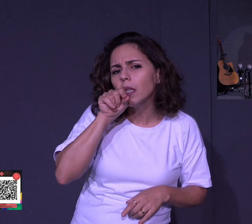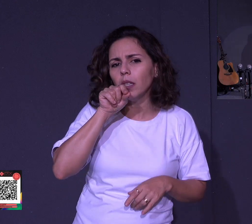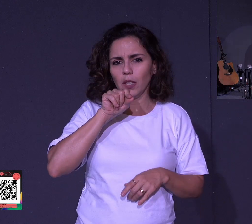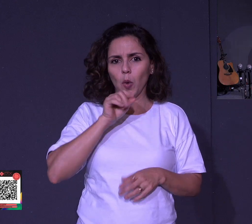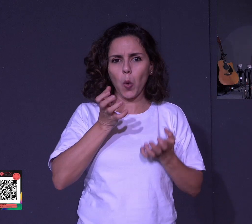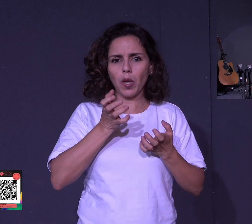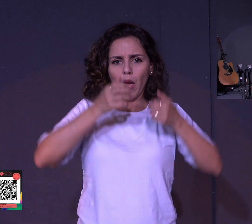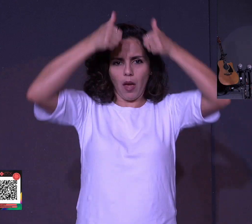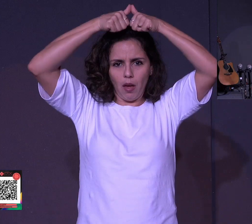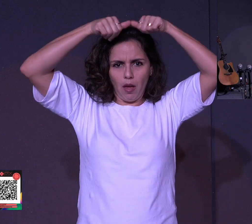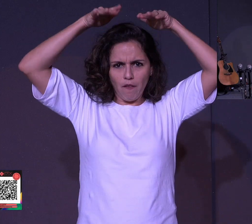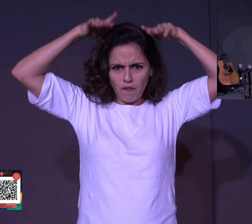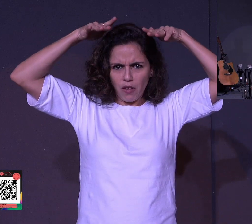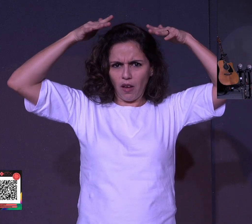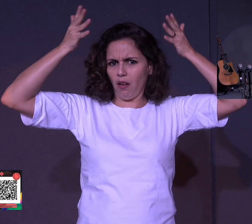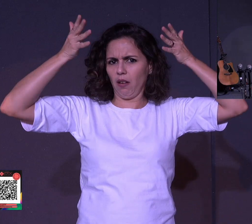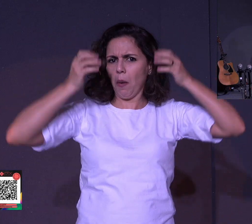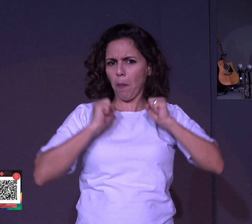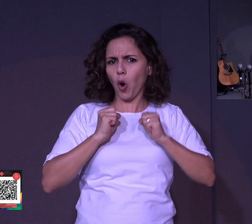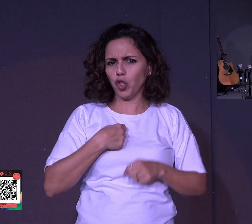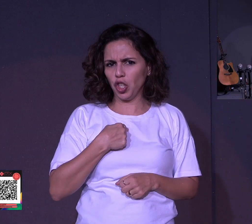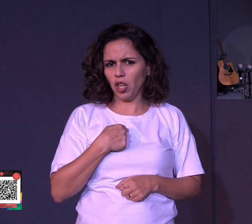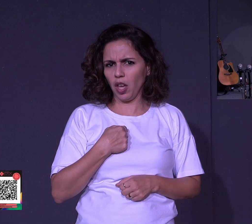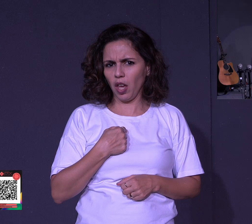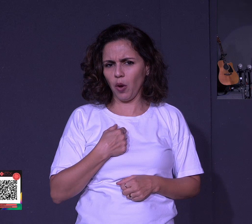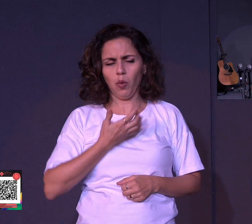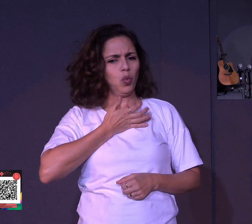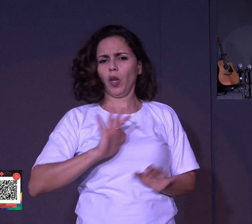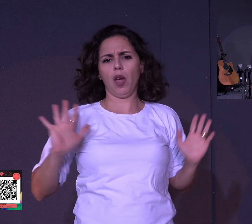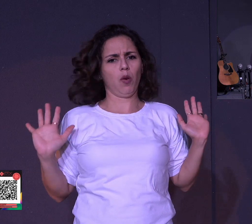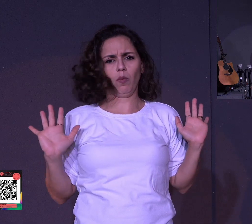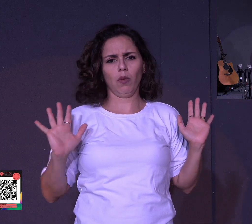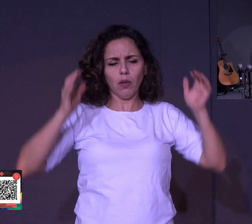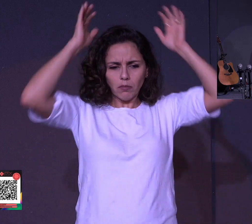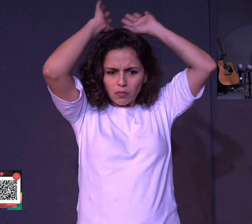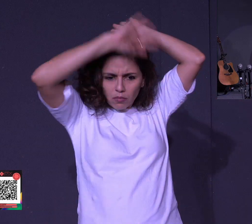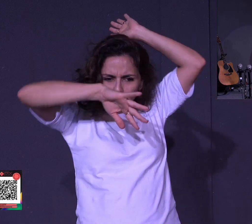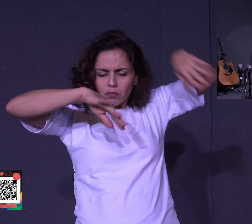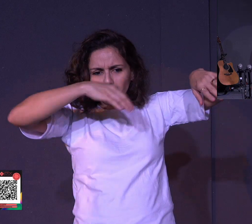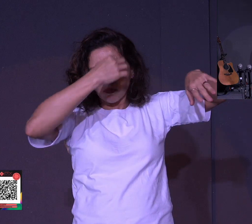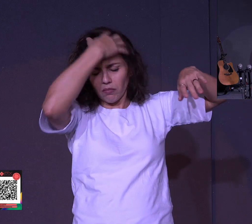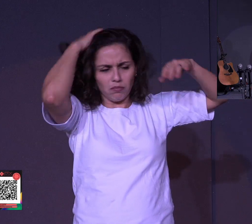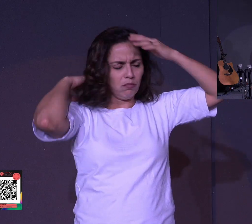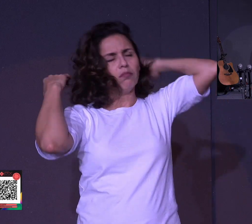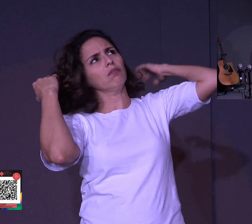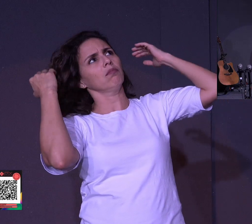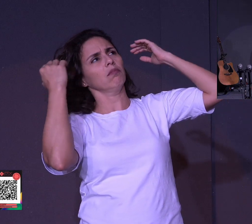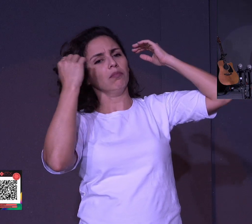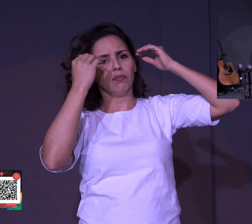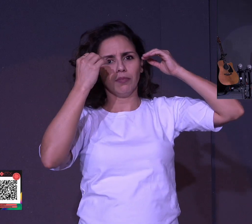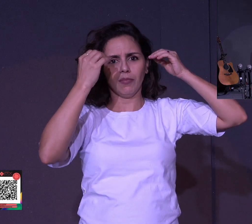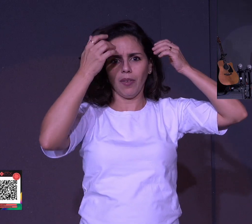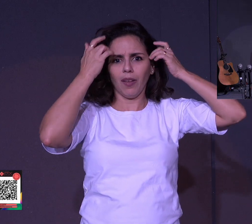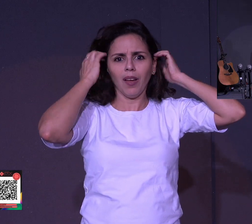uma grande probabilidade dele se tornar um ato. Ou seja, ninguém pode